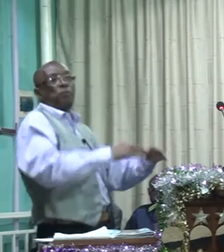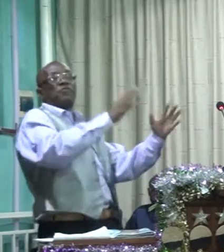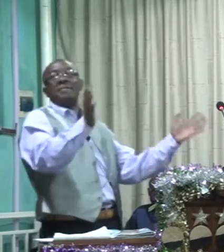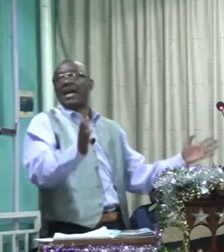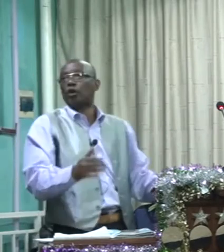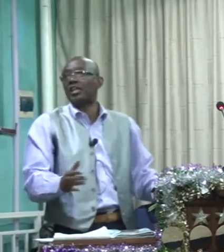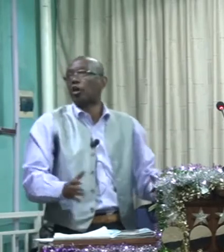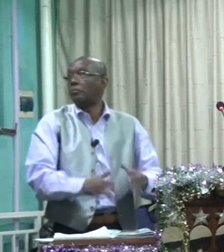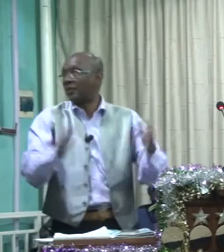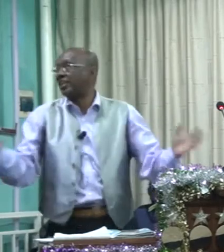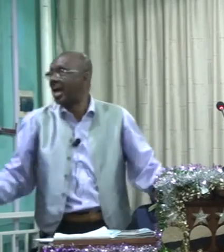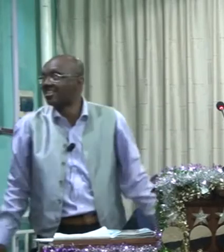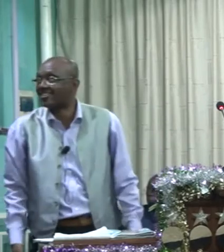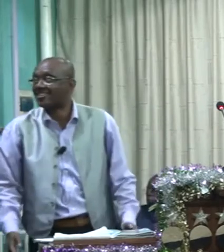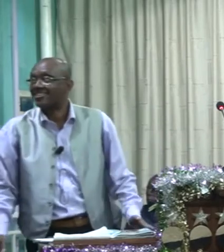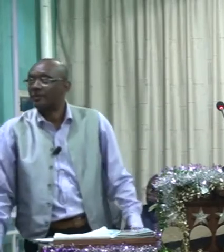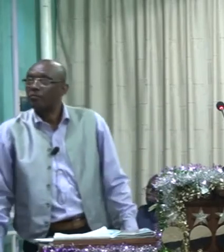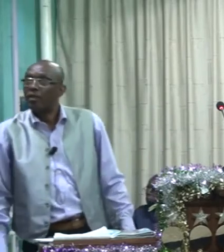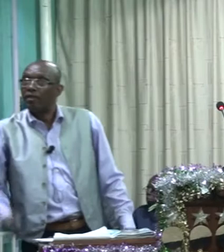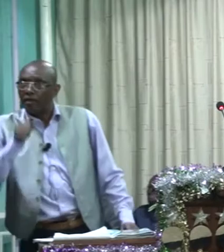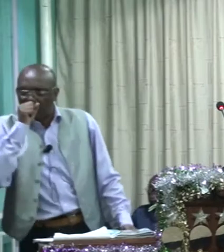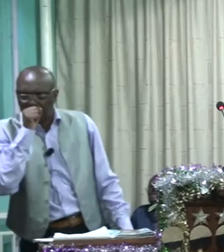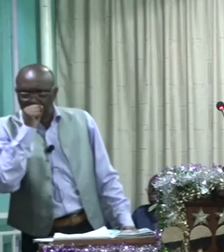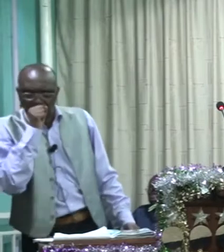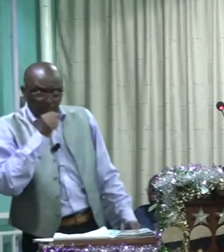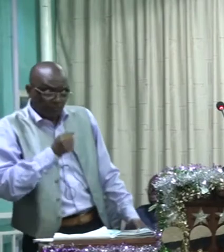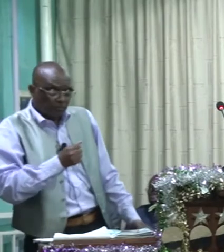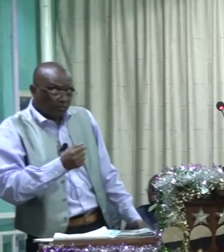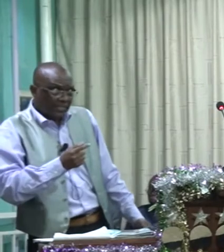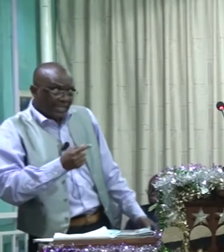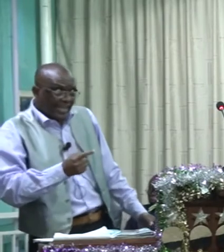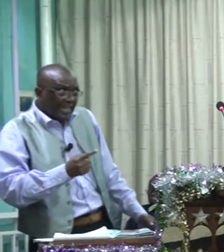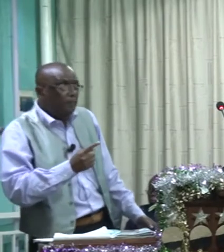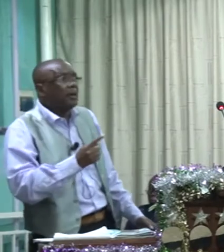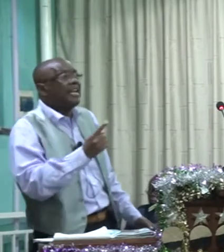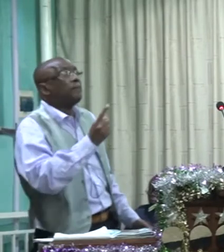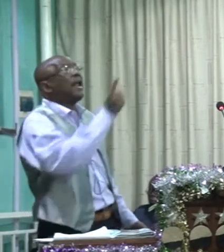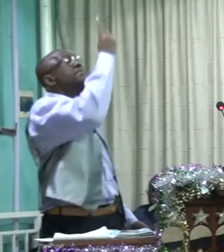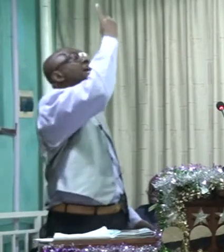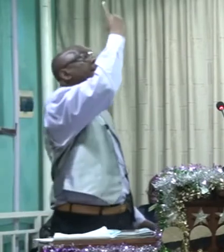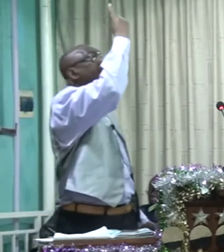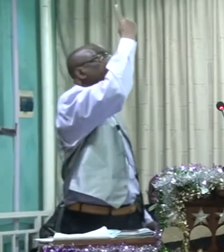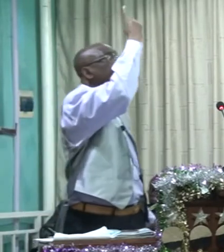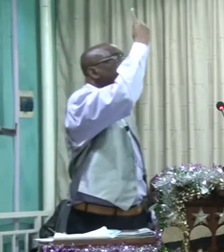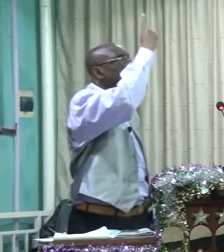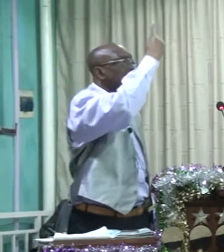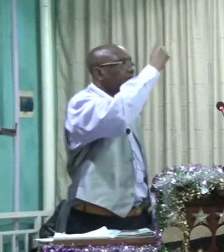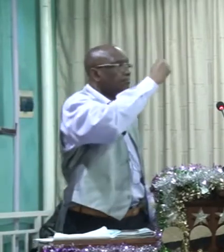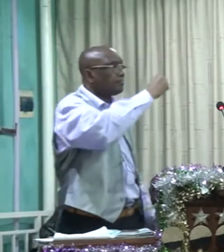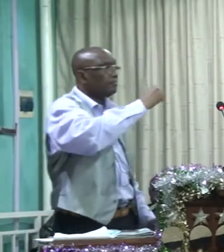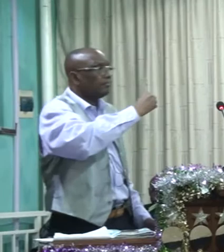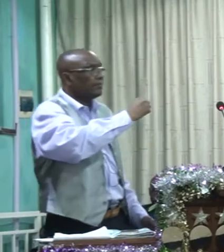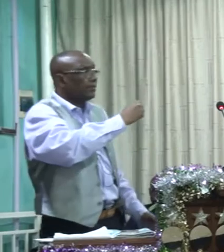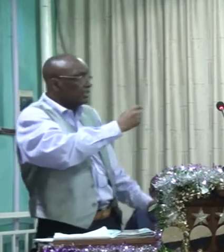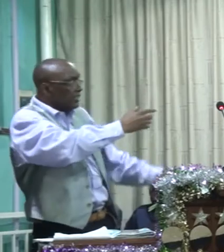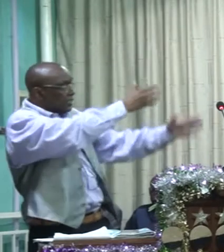mwanamke. On pouvait maintenant considérer comme pécheresse. Ambao watu wangemuona sasa ni mwenye dhambi. Était parmi les premiers. Alikuwa katikati